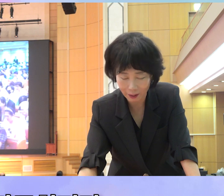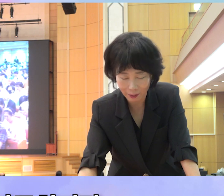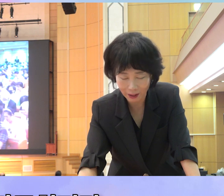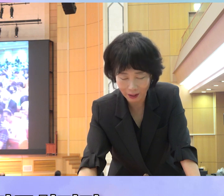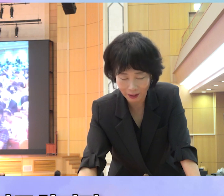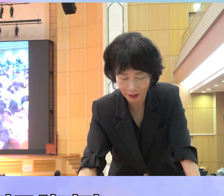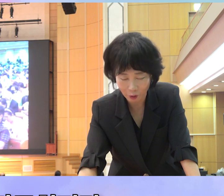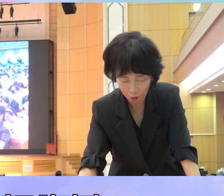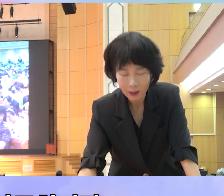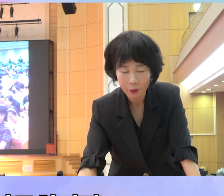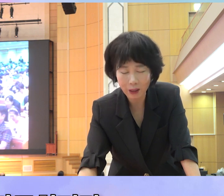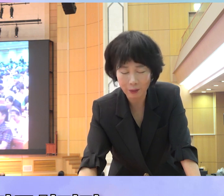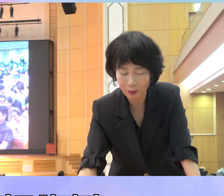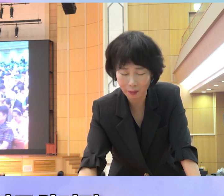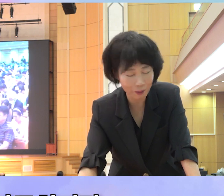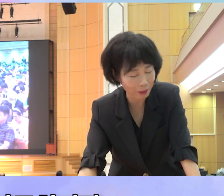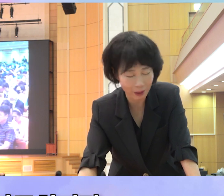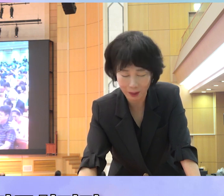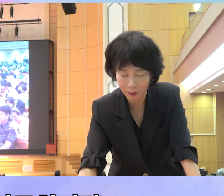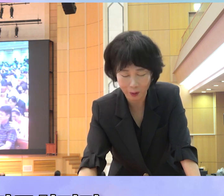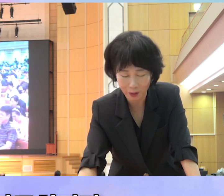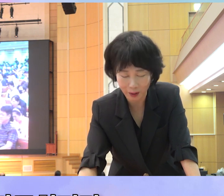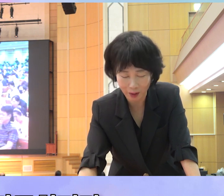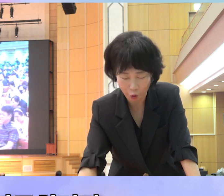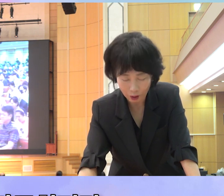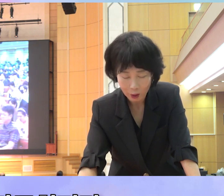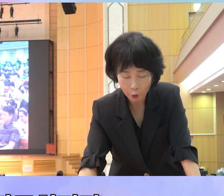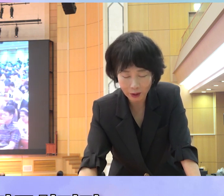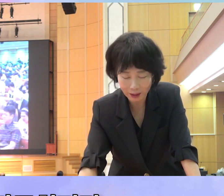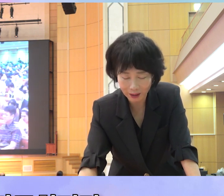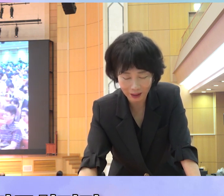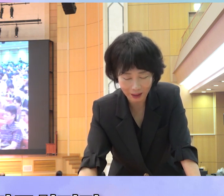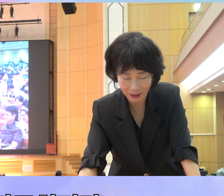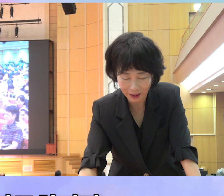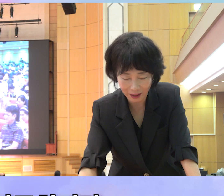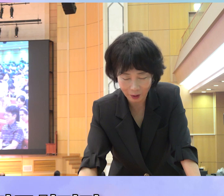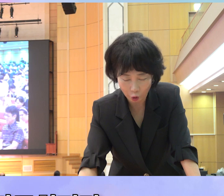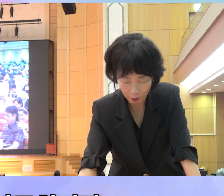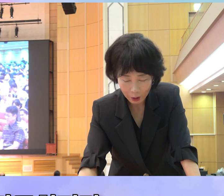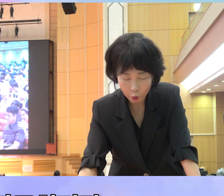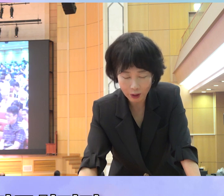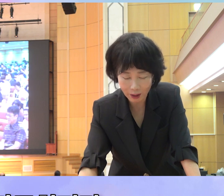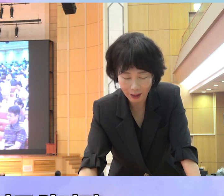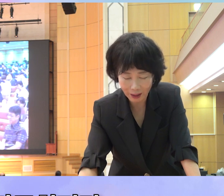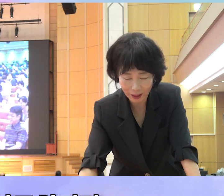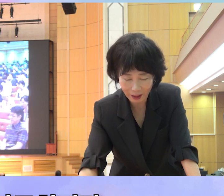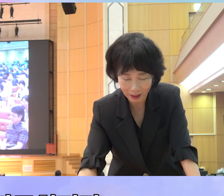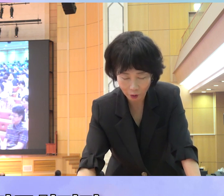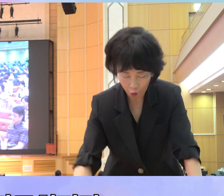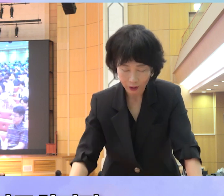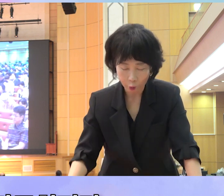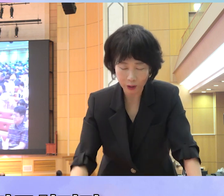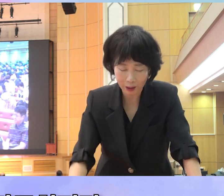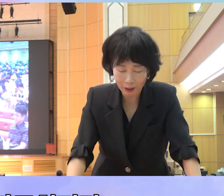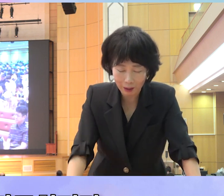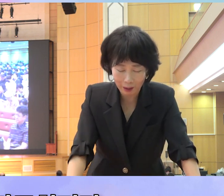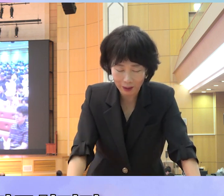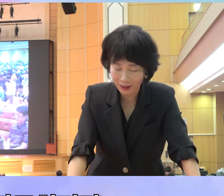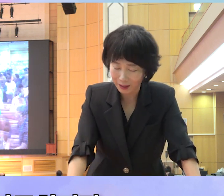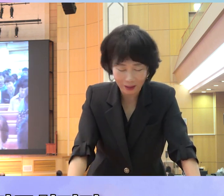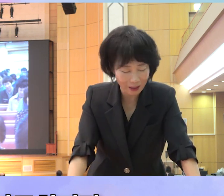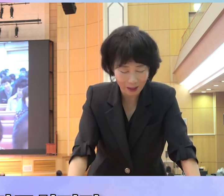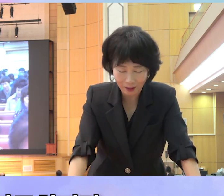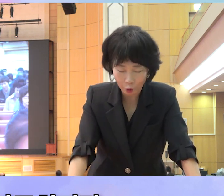위해서, 안도하지 않기 위해서, 우쭐하지 않기 위해서 기도함으로 마음을 다스리고 정리하시는